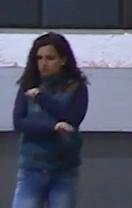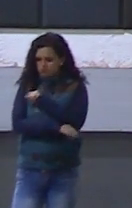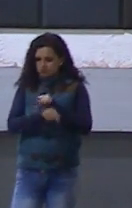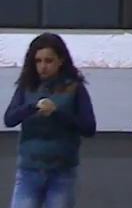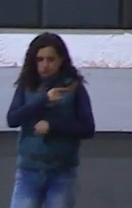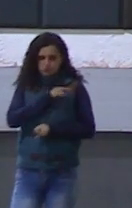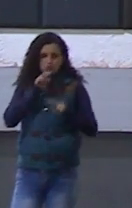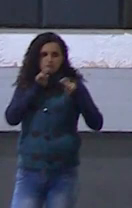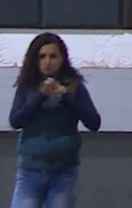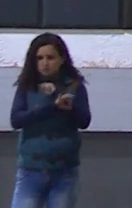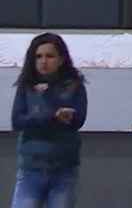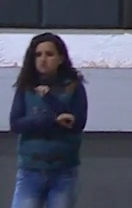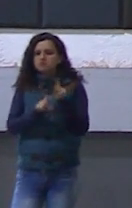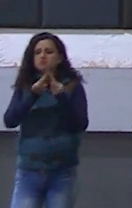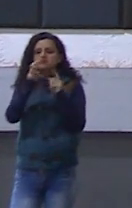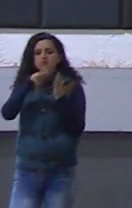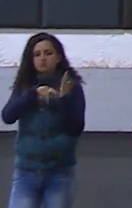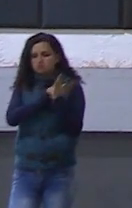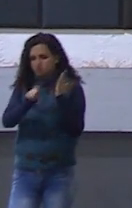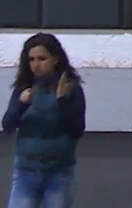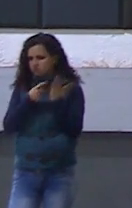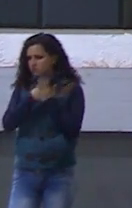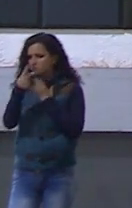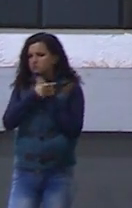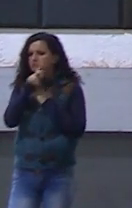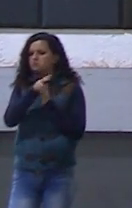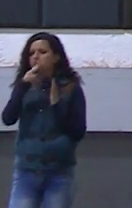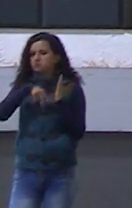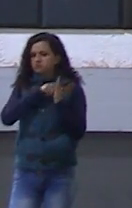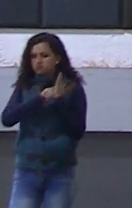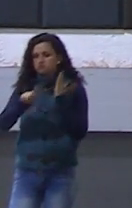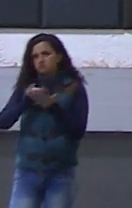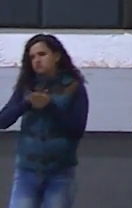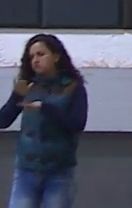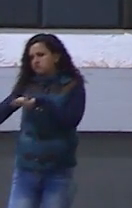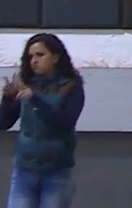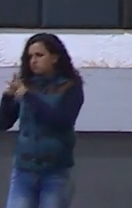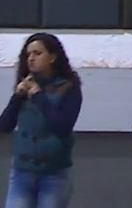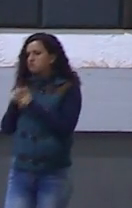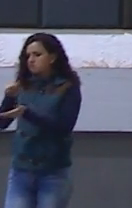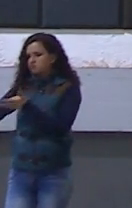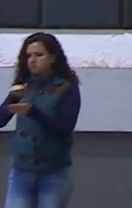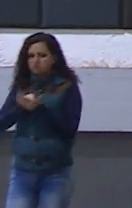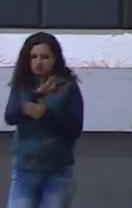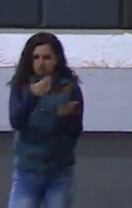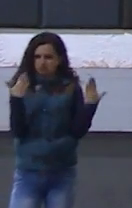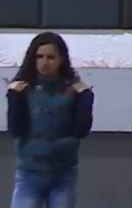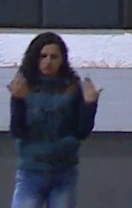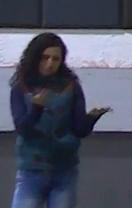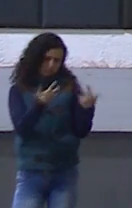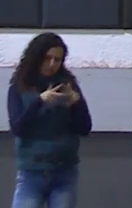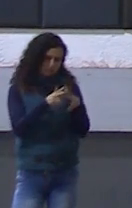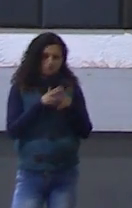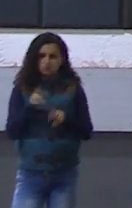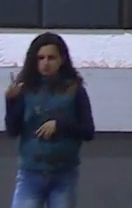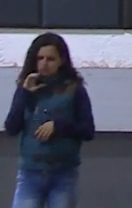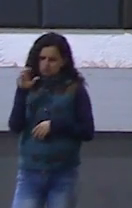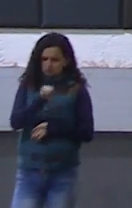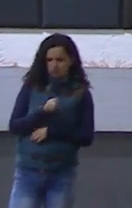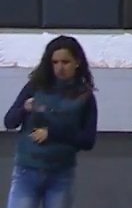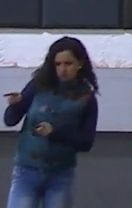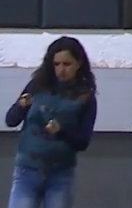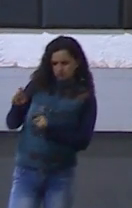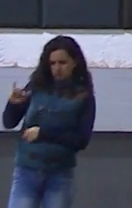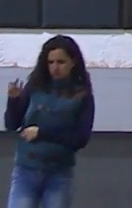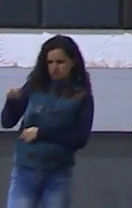es sobre el lectoescritura pide prestado unos materiales de educación física y se descubre que está haciendo algo raro